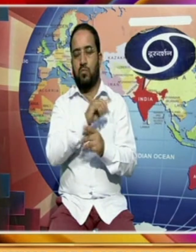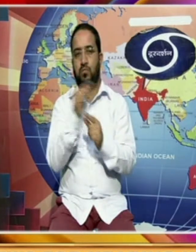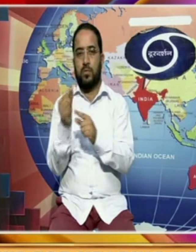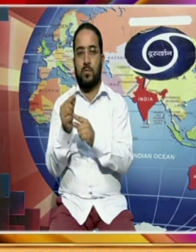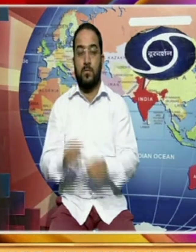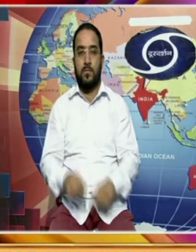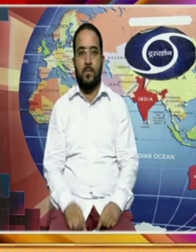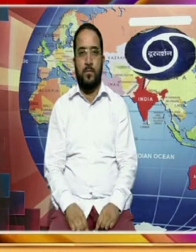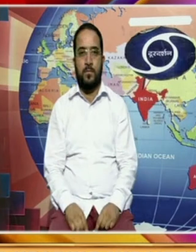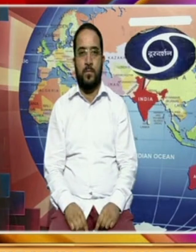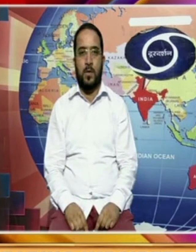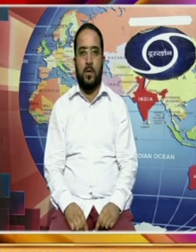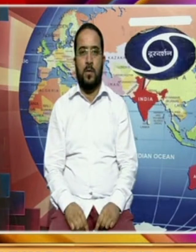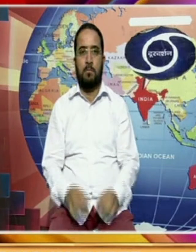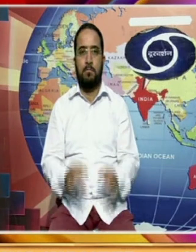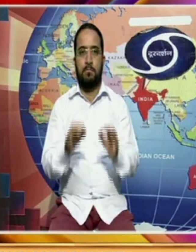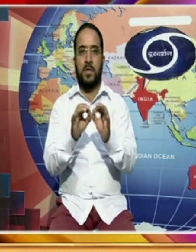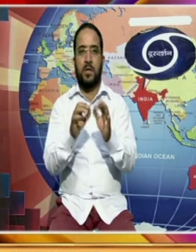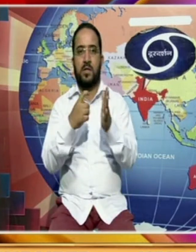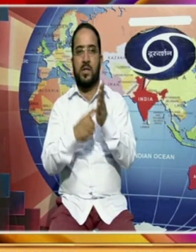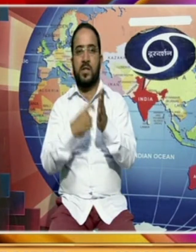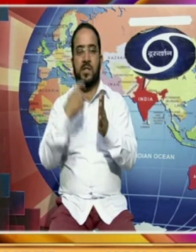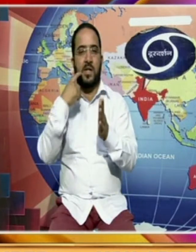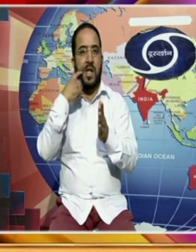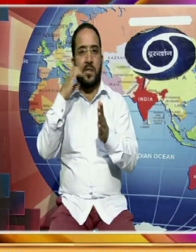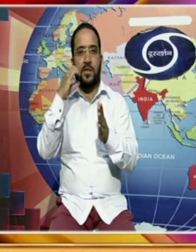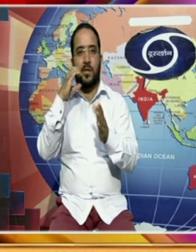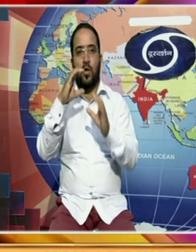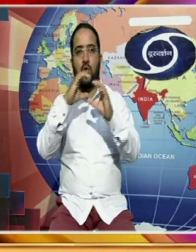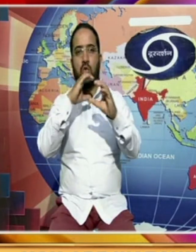जिस दौरान वो 15वीं ब्रिक्स सरबरा इजलास में शिरकत करेंगे।